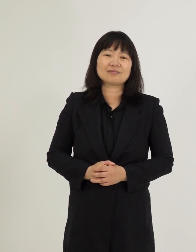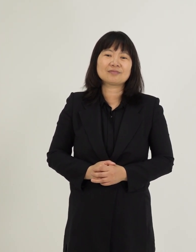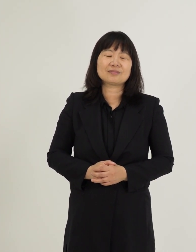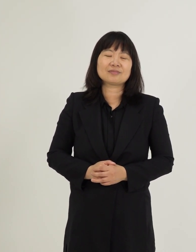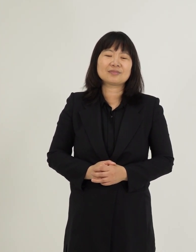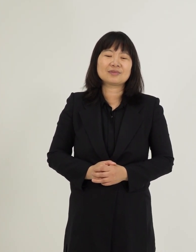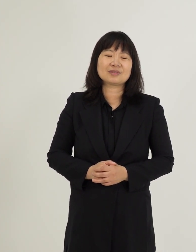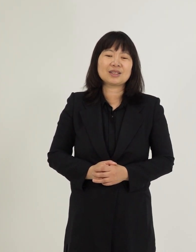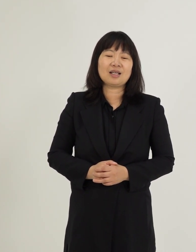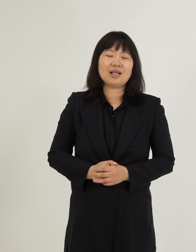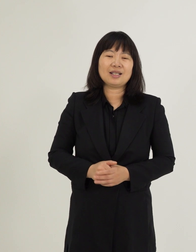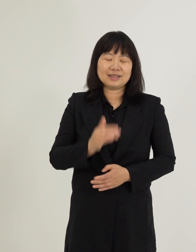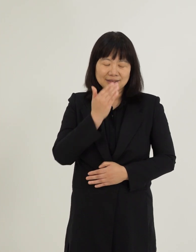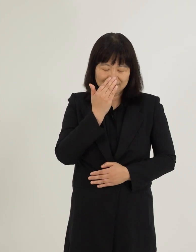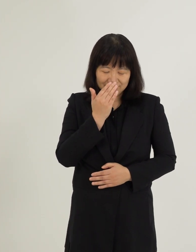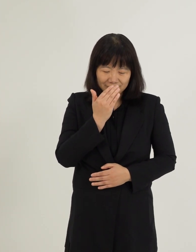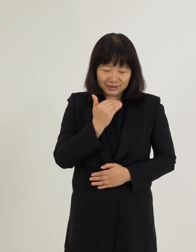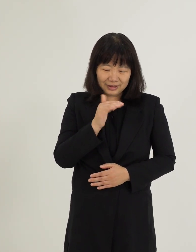않았구나.